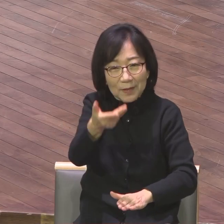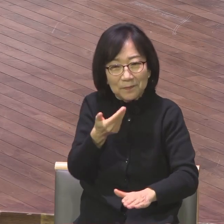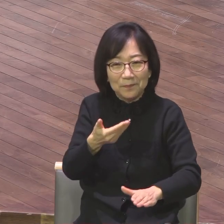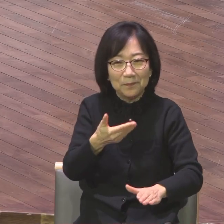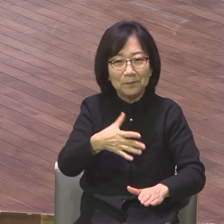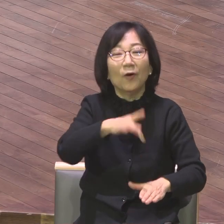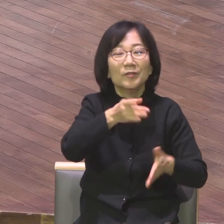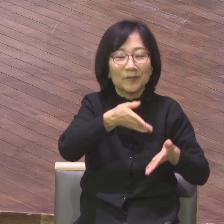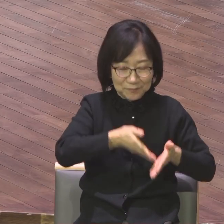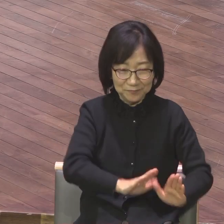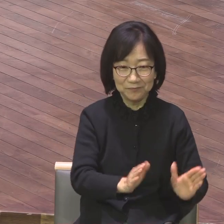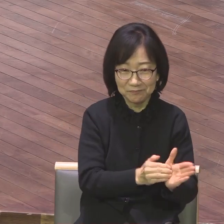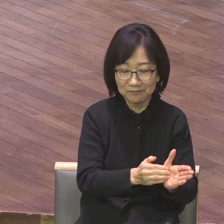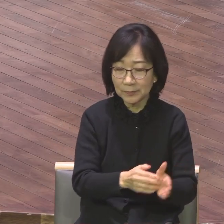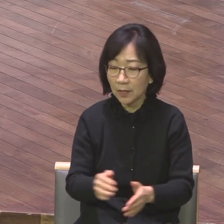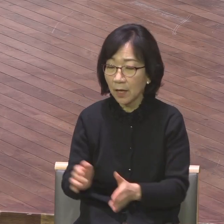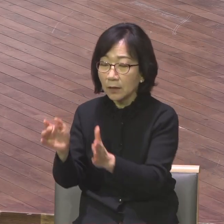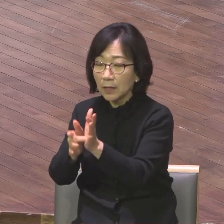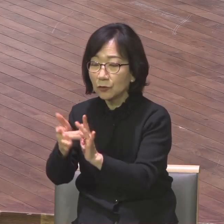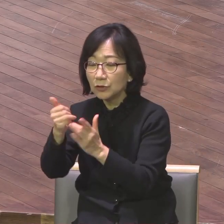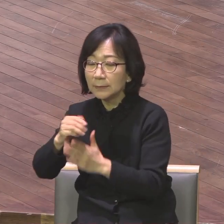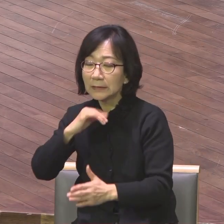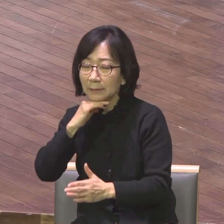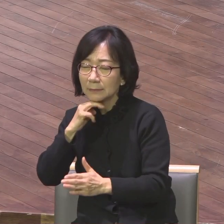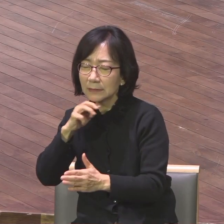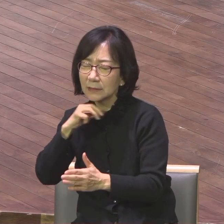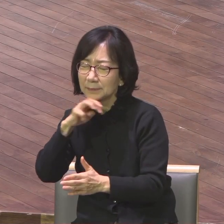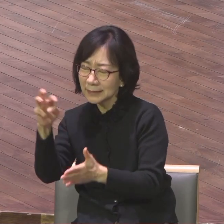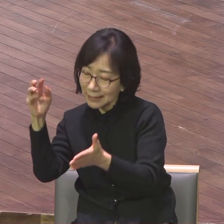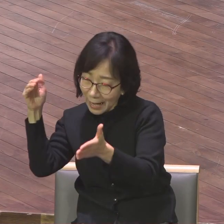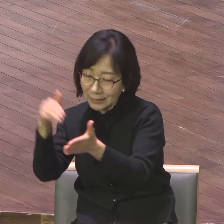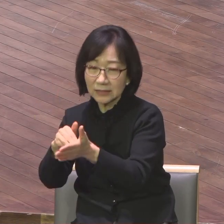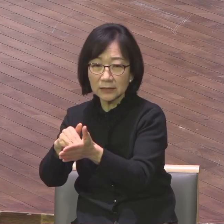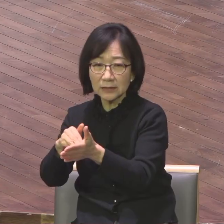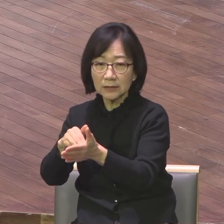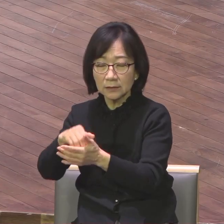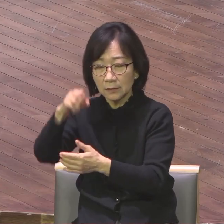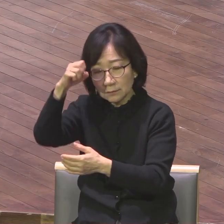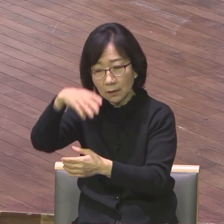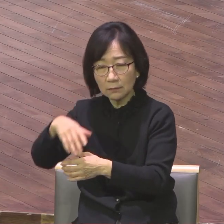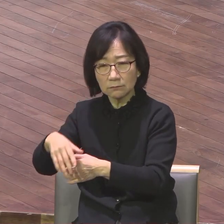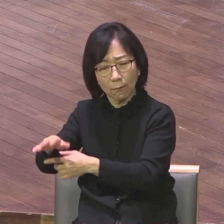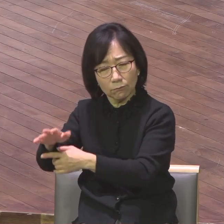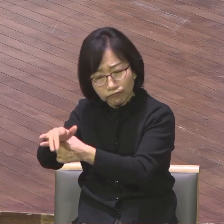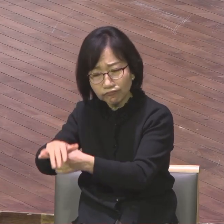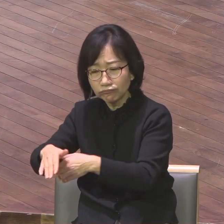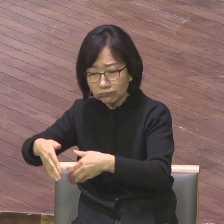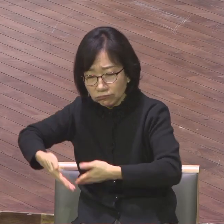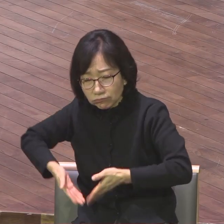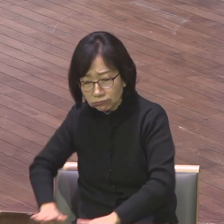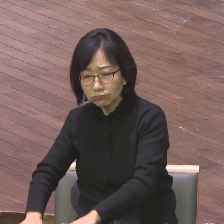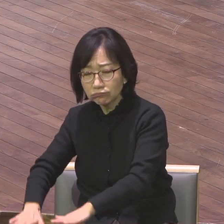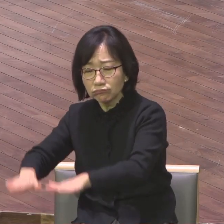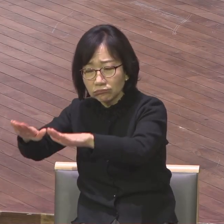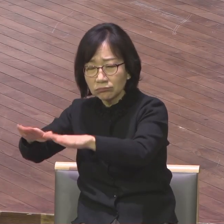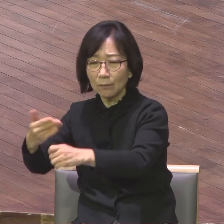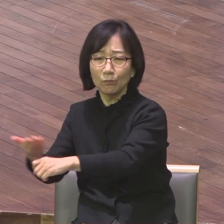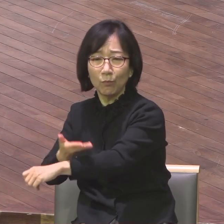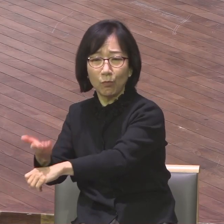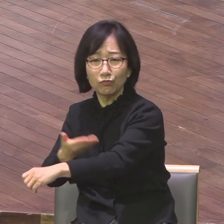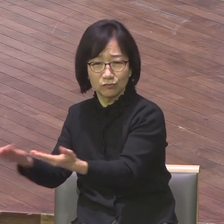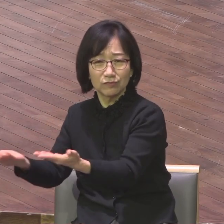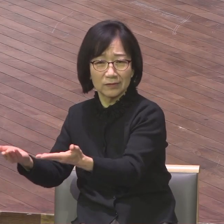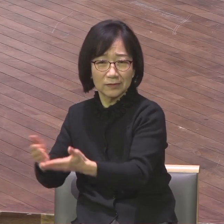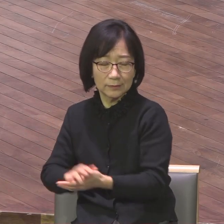동안 무명으로 살았어요. 그래서 그 나이는 같은데 이 세례